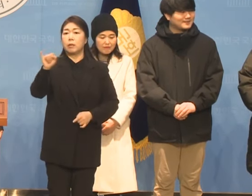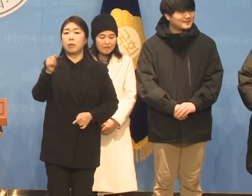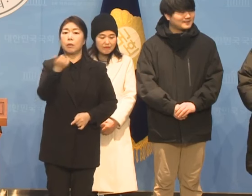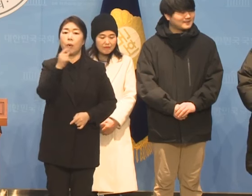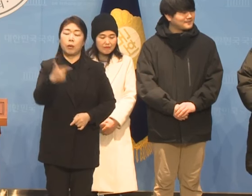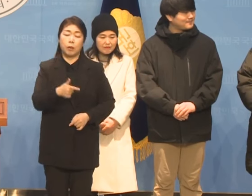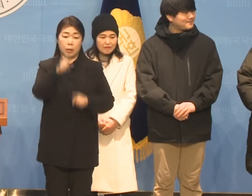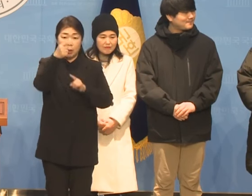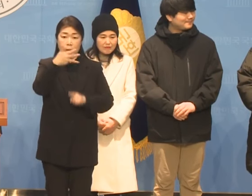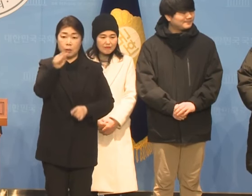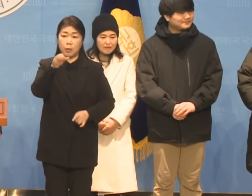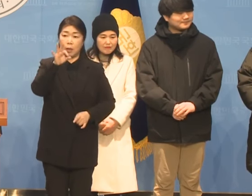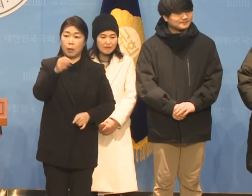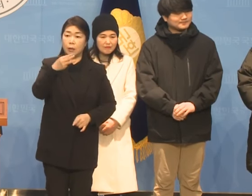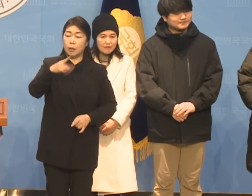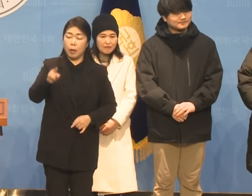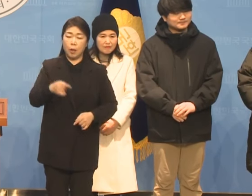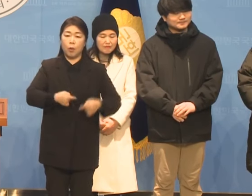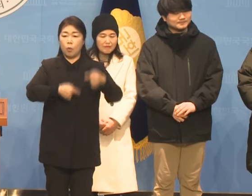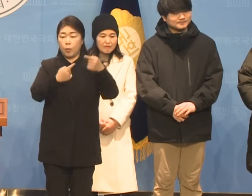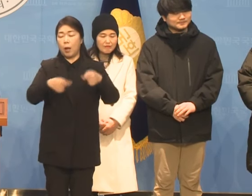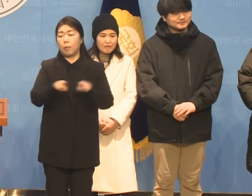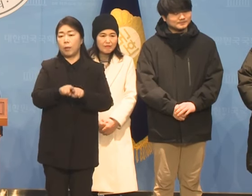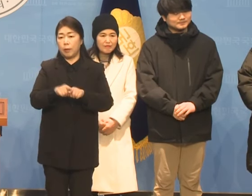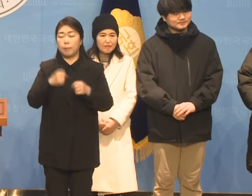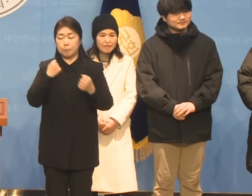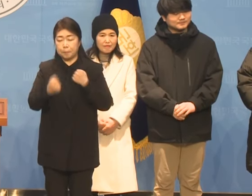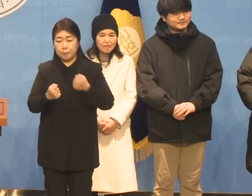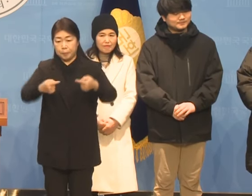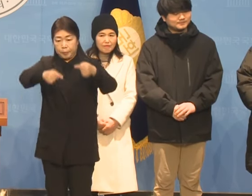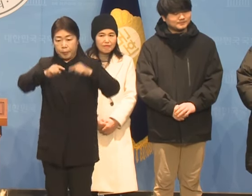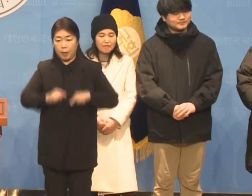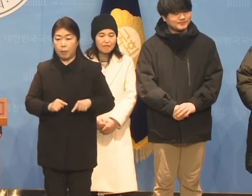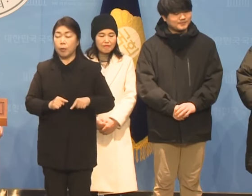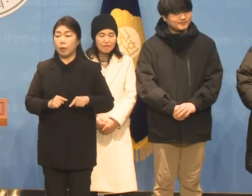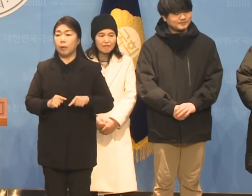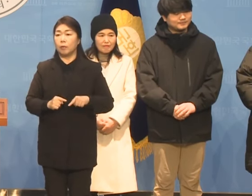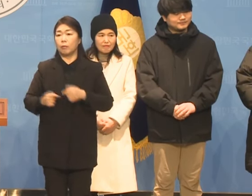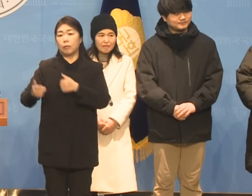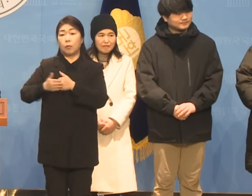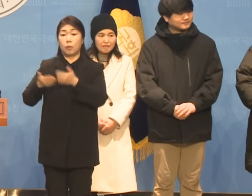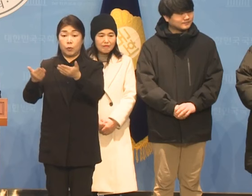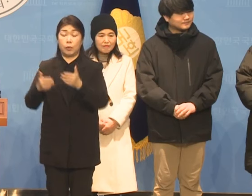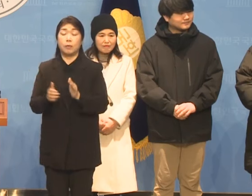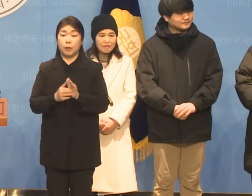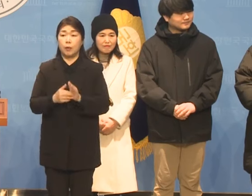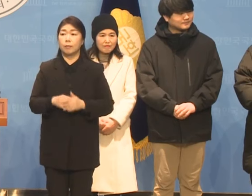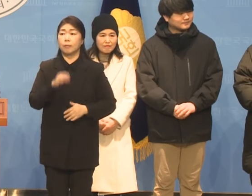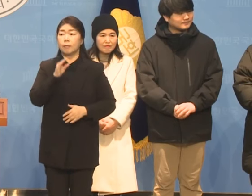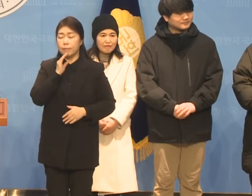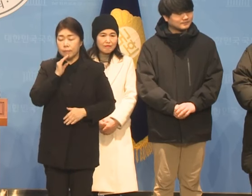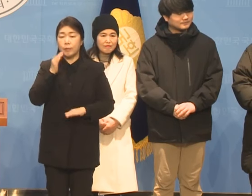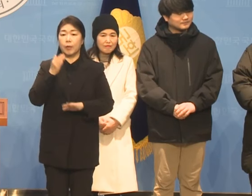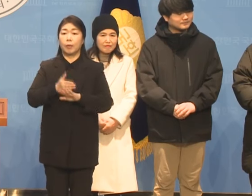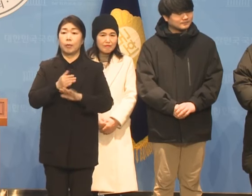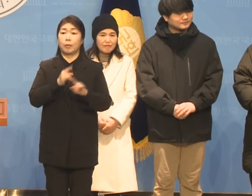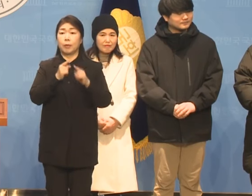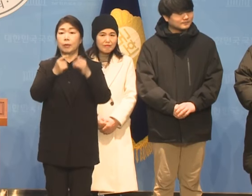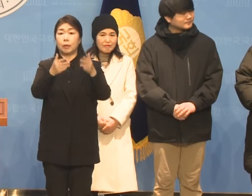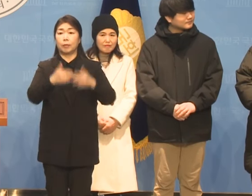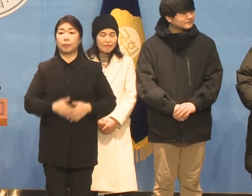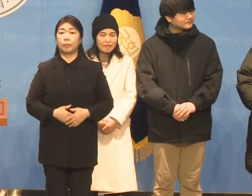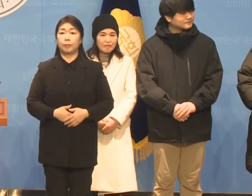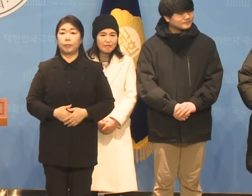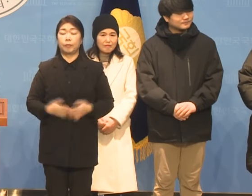그리고 이창래 고문님, 이렇게 함께 어려운 이 단상에 같이 함께 서 주셨습니다. 진심으로 감사를